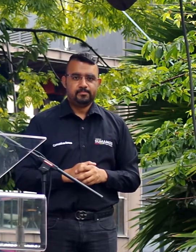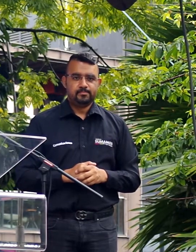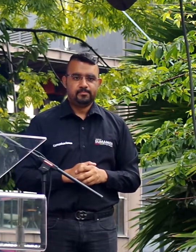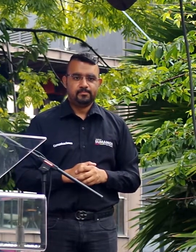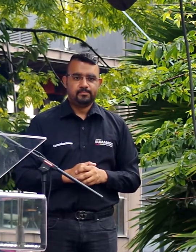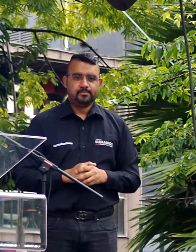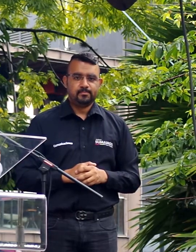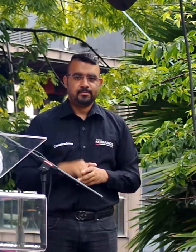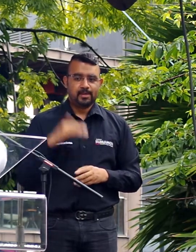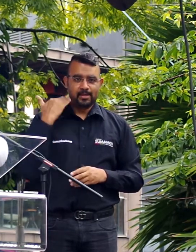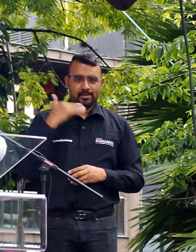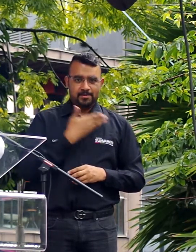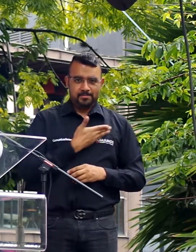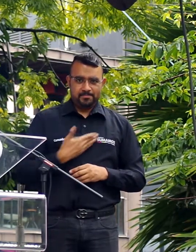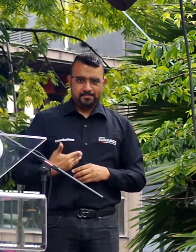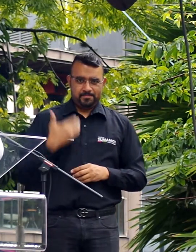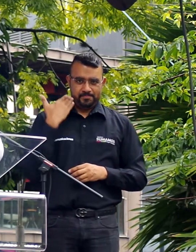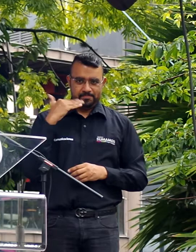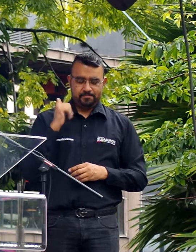Muchas gracias, Presidenta.